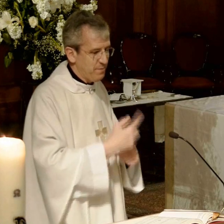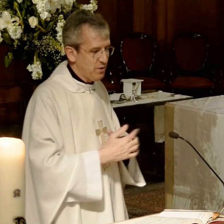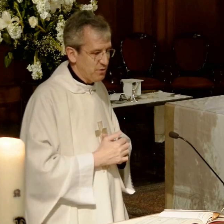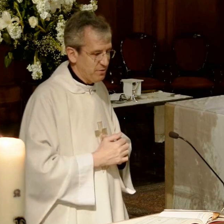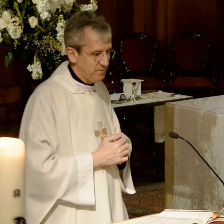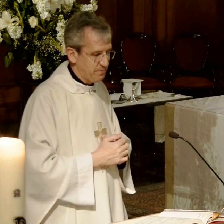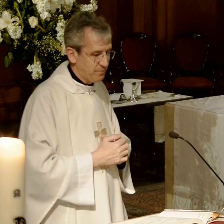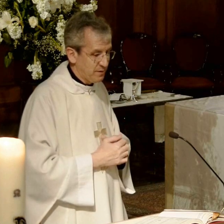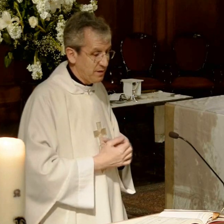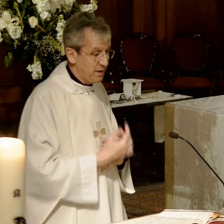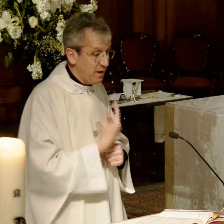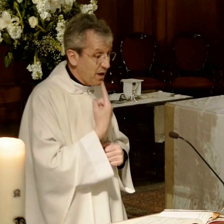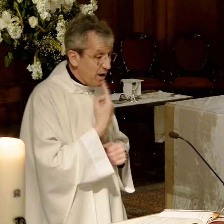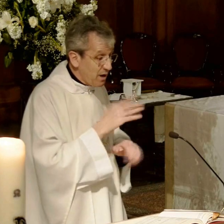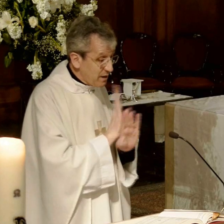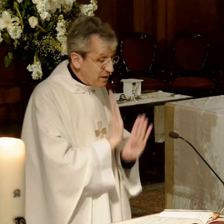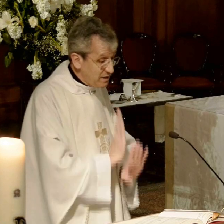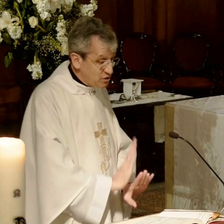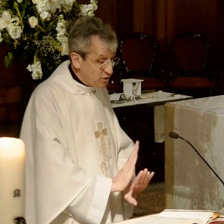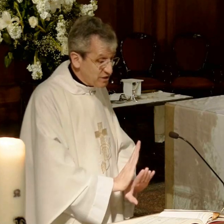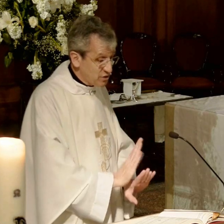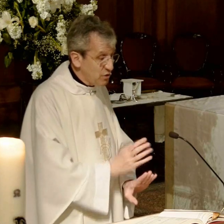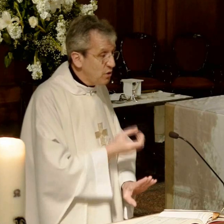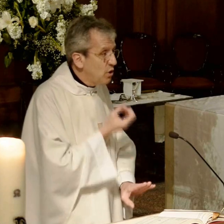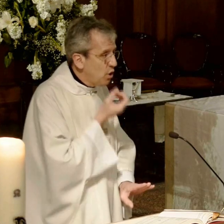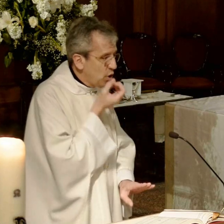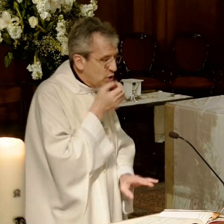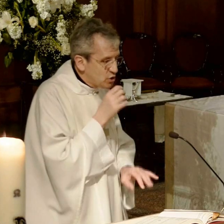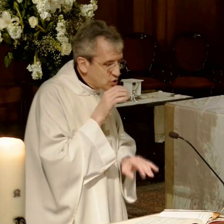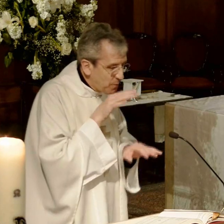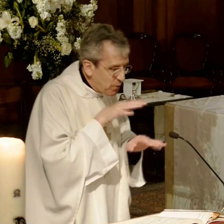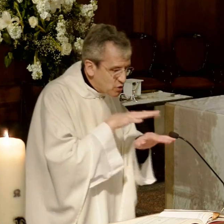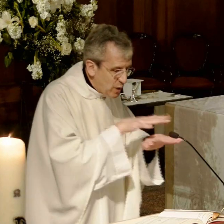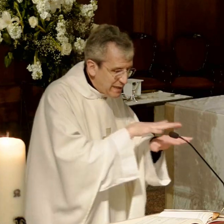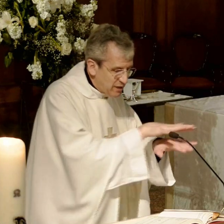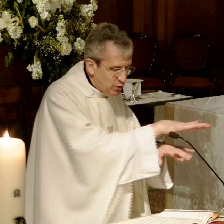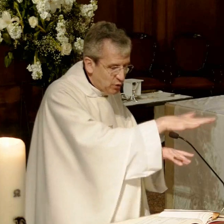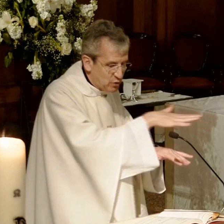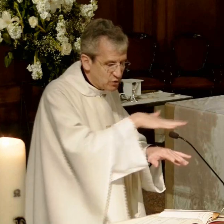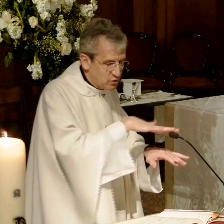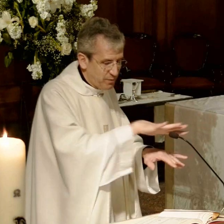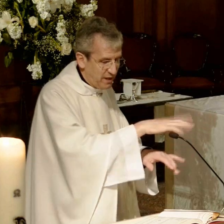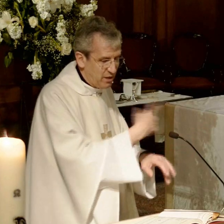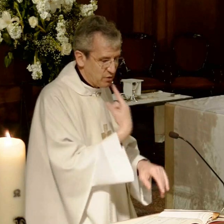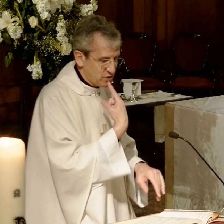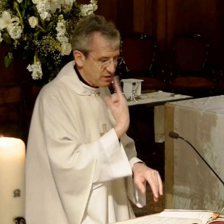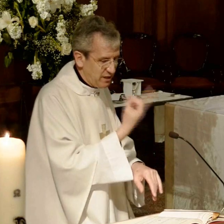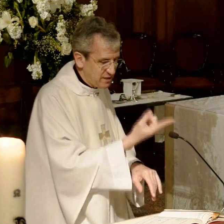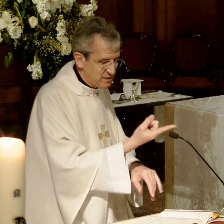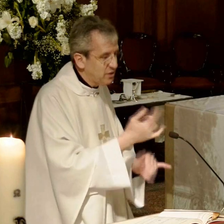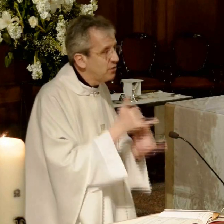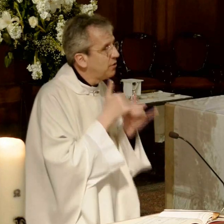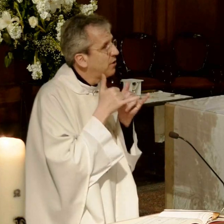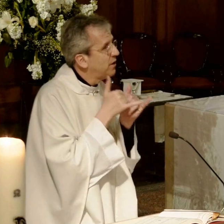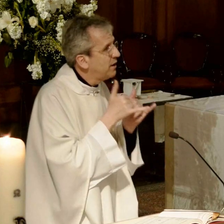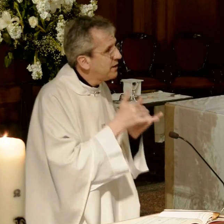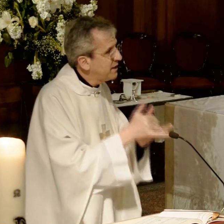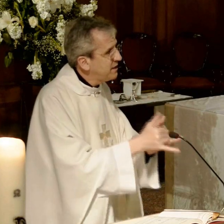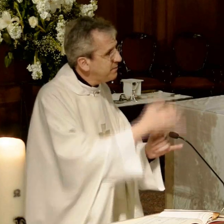os envío yo». Y dicho esto, sopló su aliento sobre ellos y les dijo: